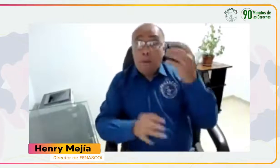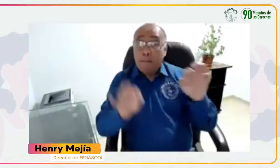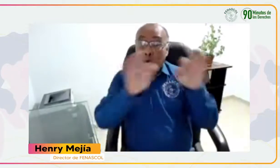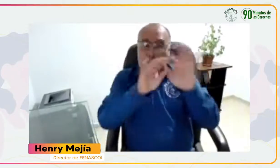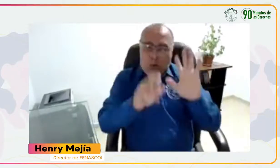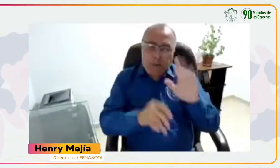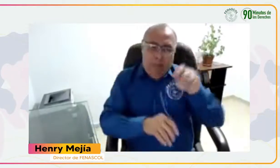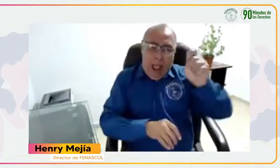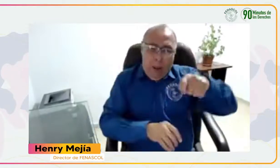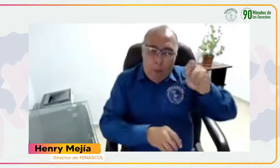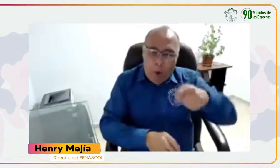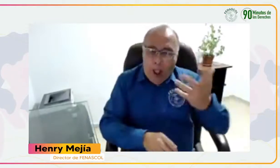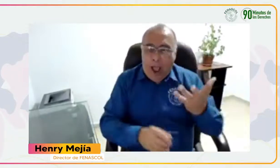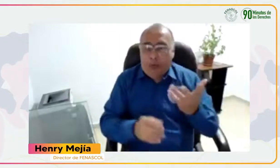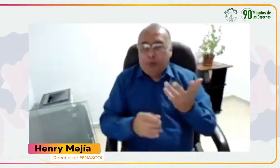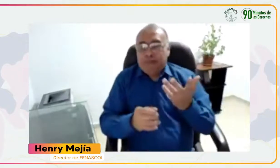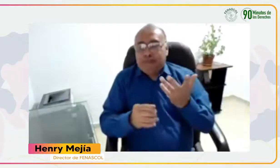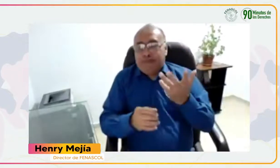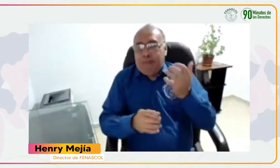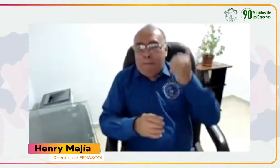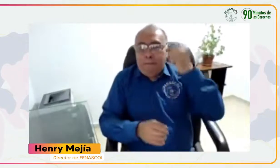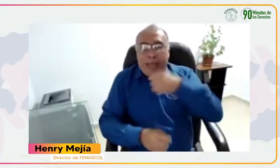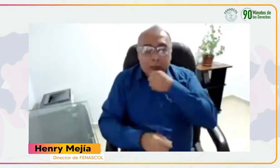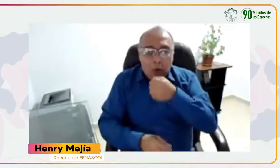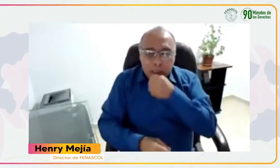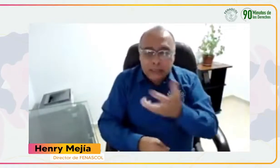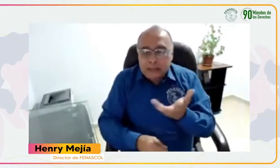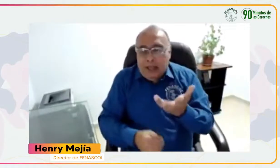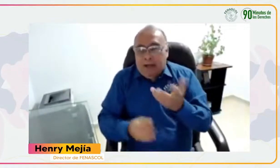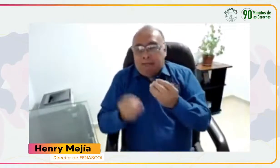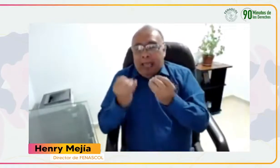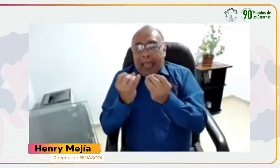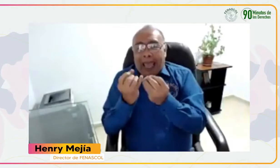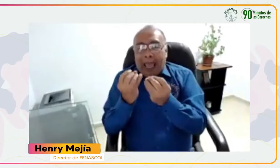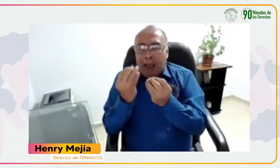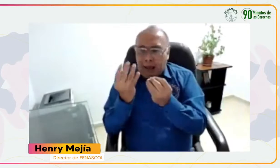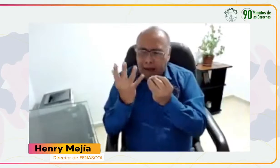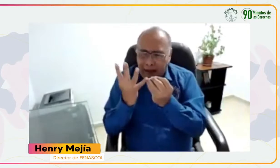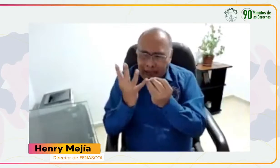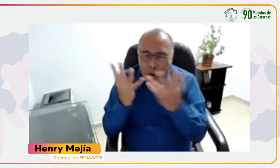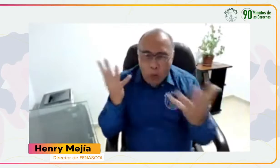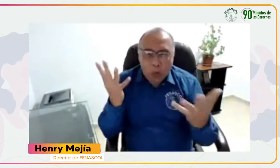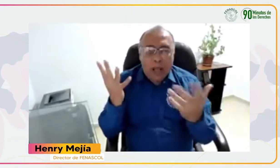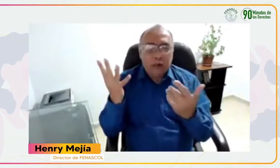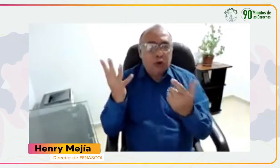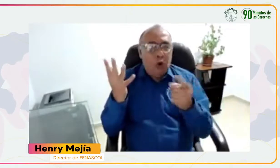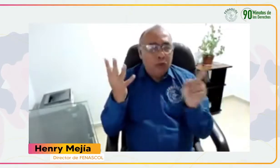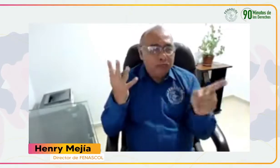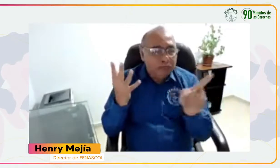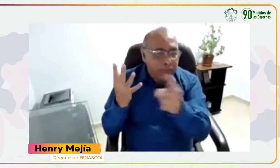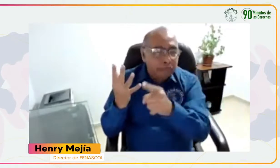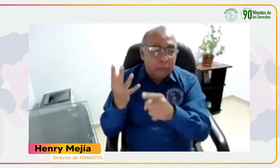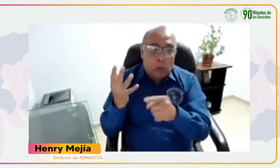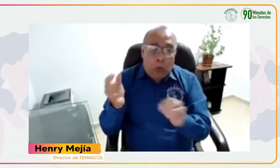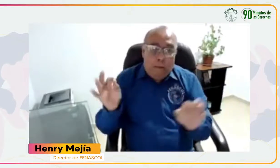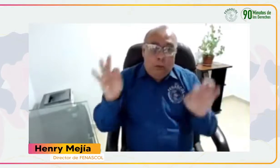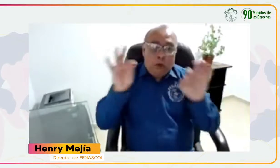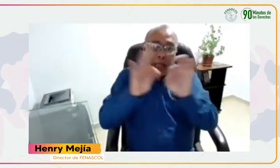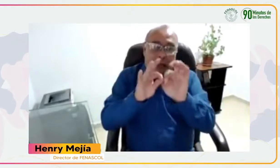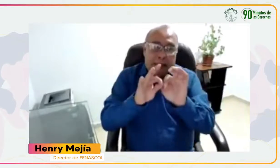otras perspectivas. No solamente estoy diciendo que sea prioridad a este discurso desde las ciencias políticas, no, todas las disciplinas